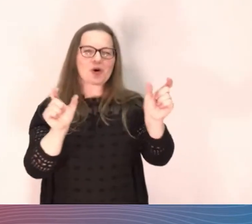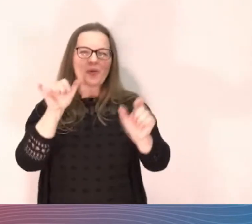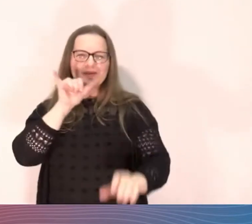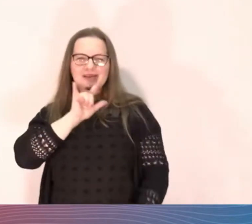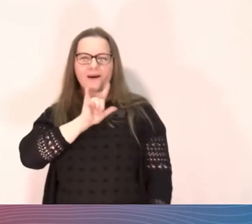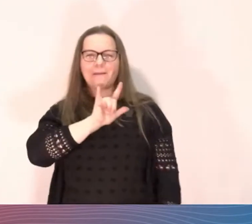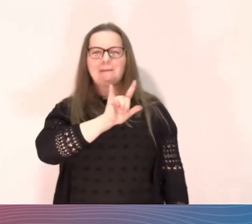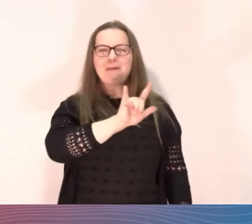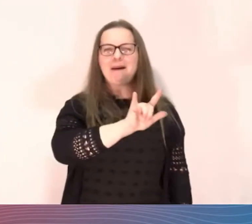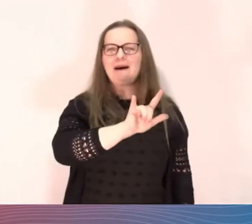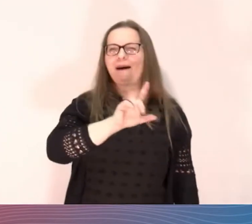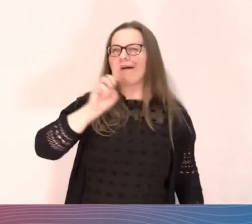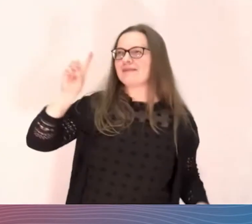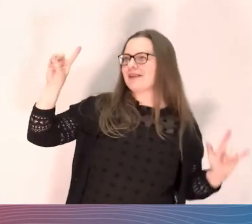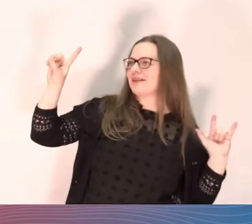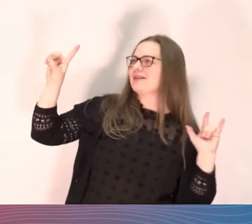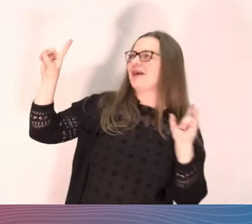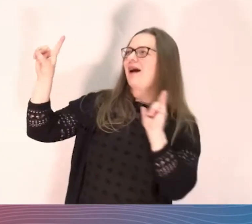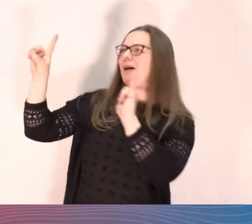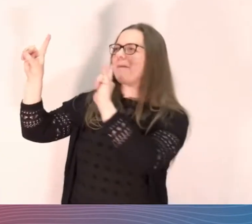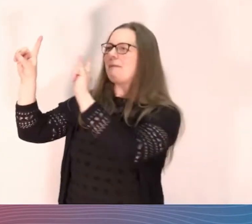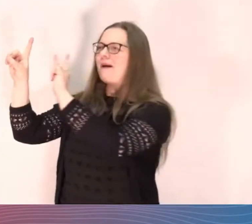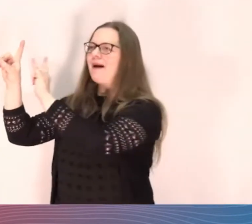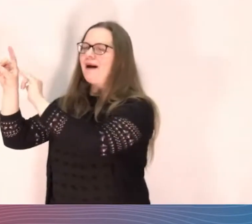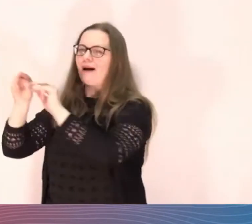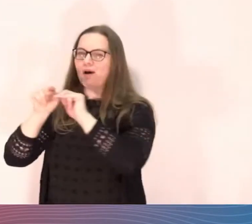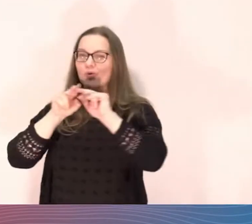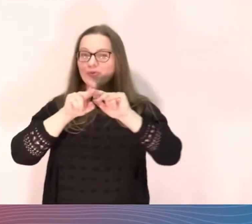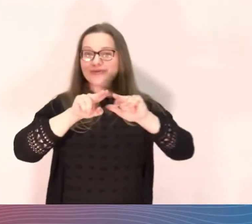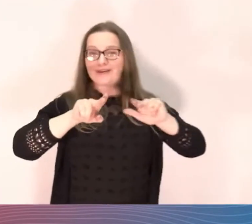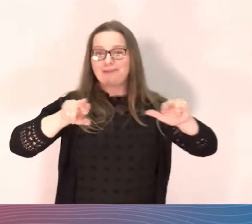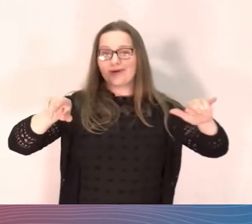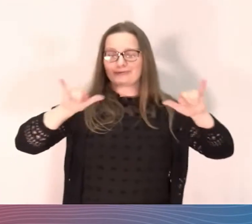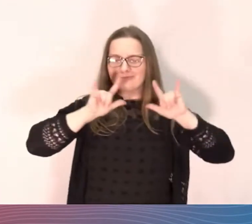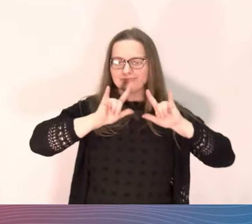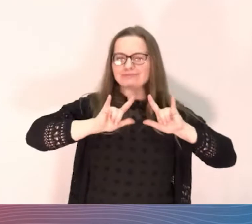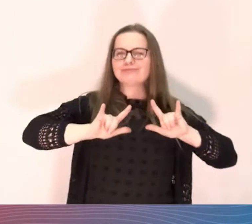Deus? Amar os irmãos?